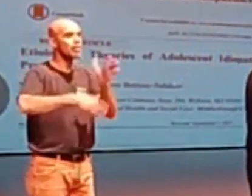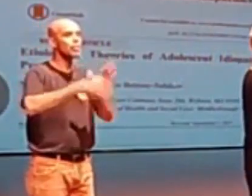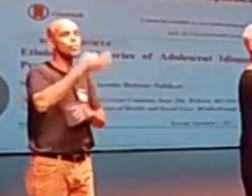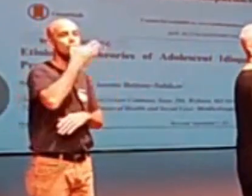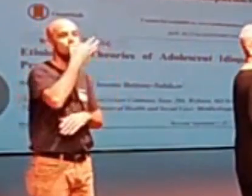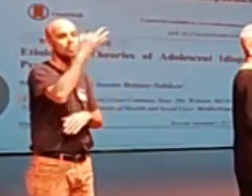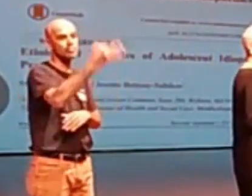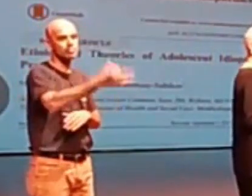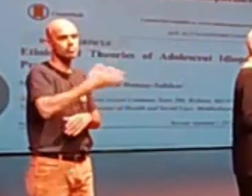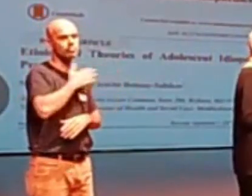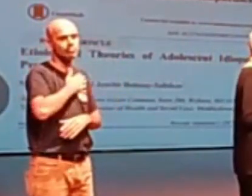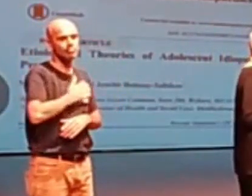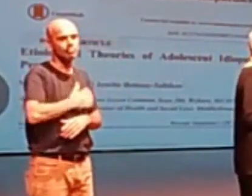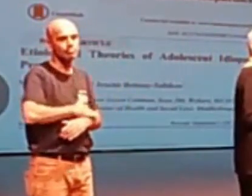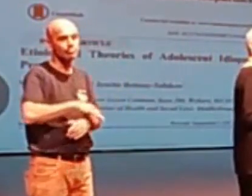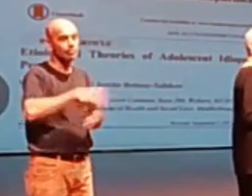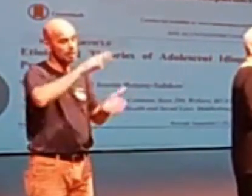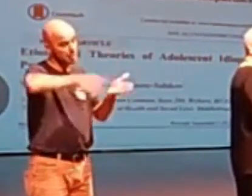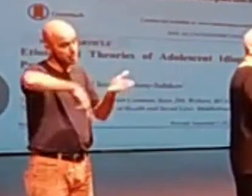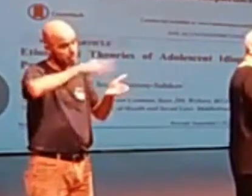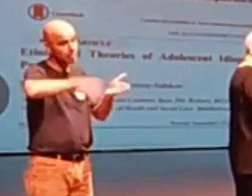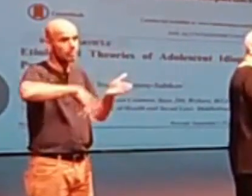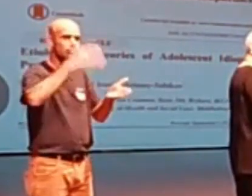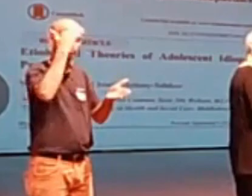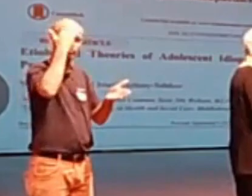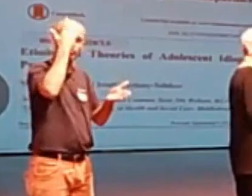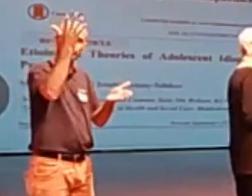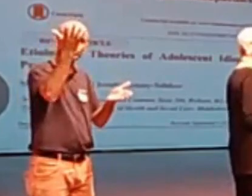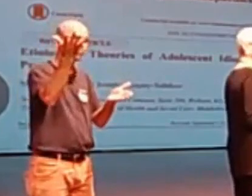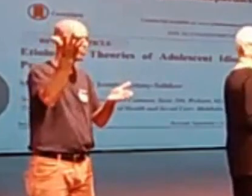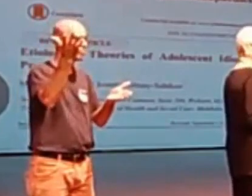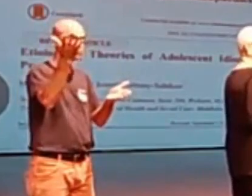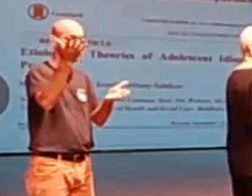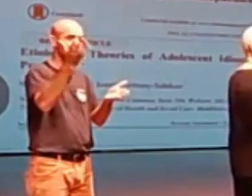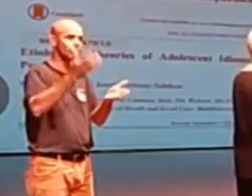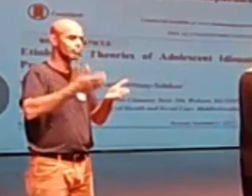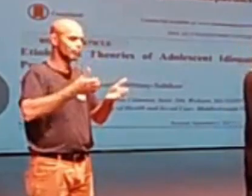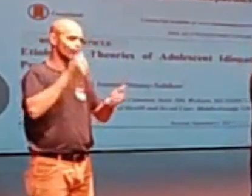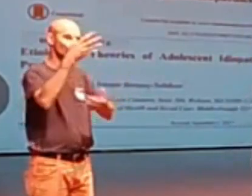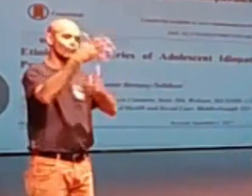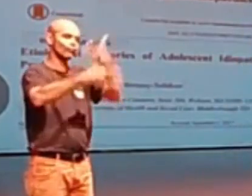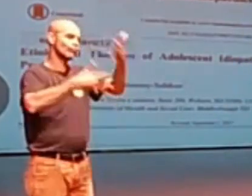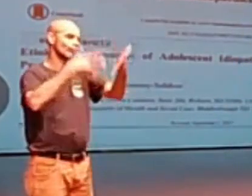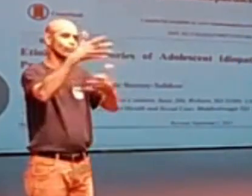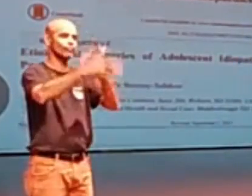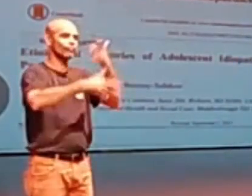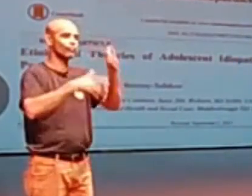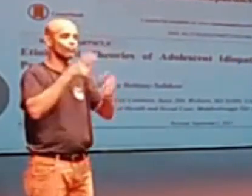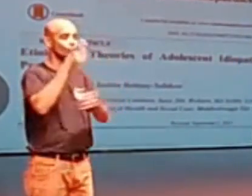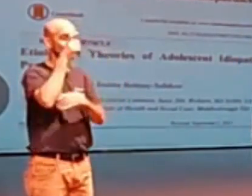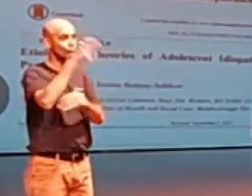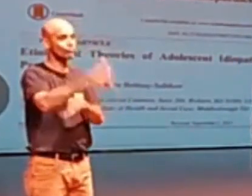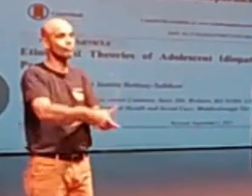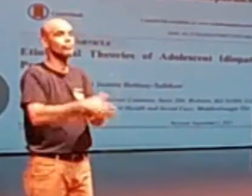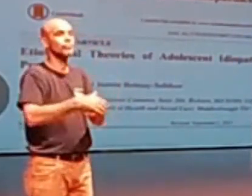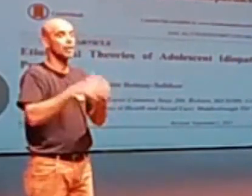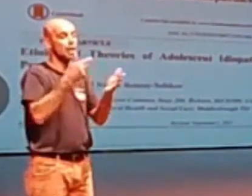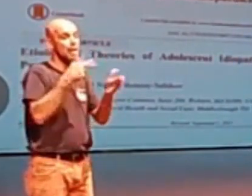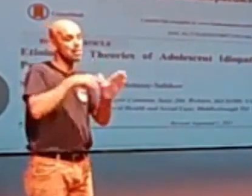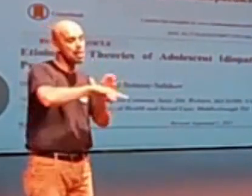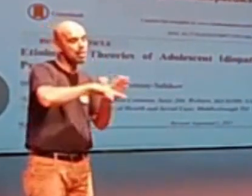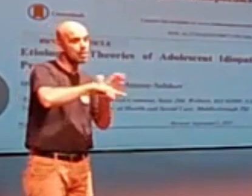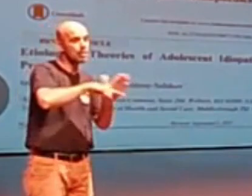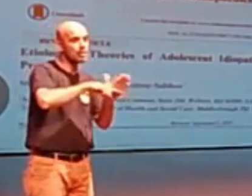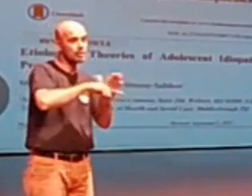é tranquilo de ler, ele é fluido, é bem interessante. Aliás, as pesquisas clínicas são